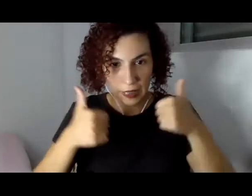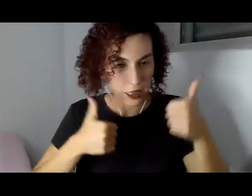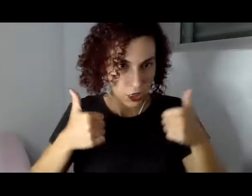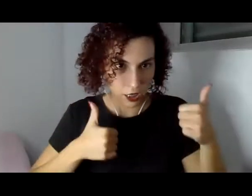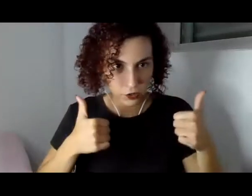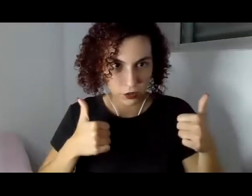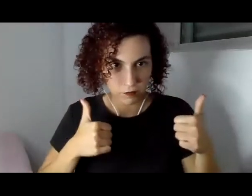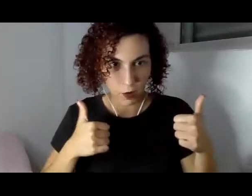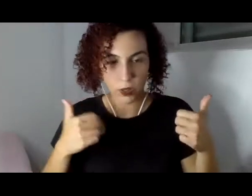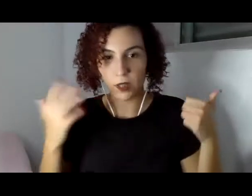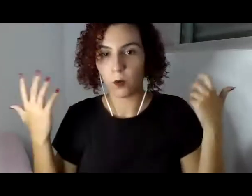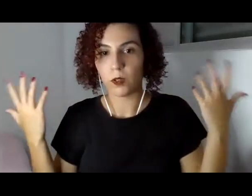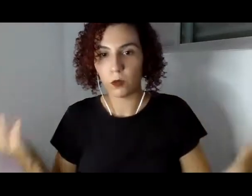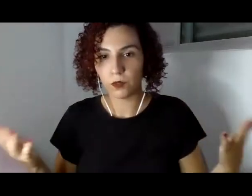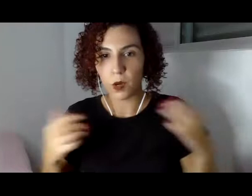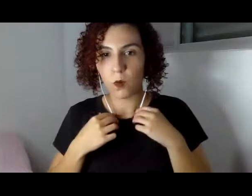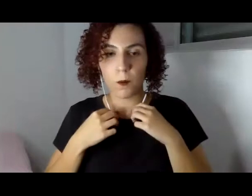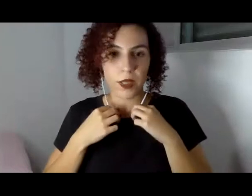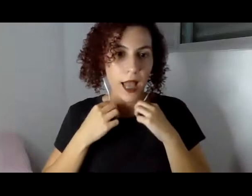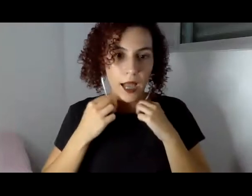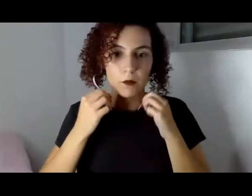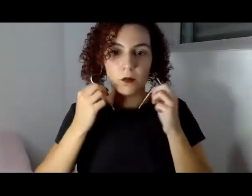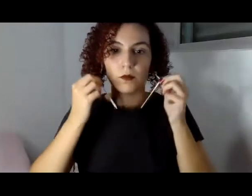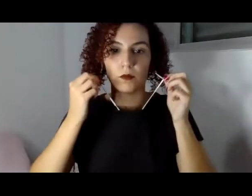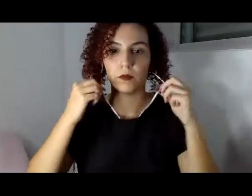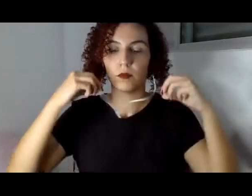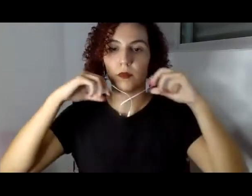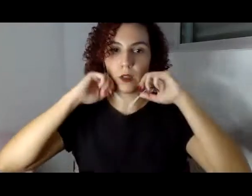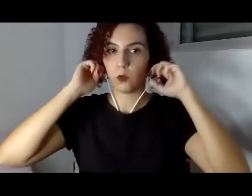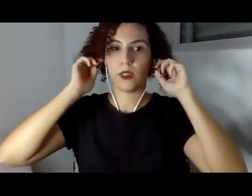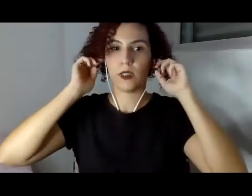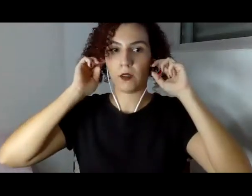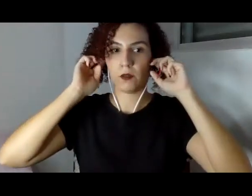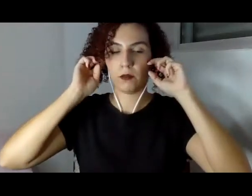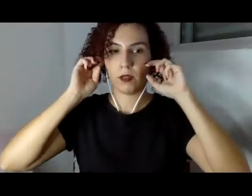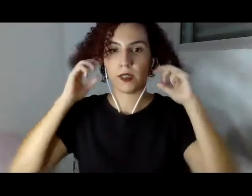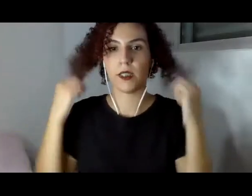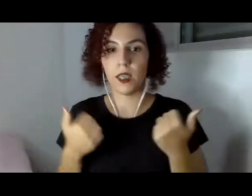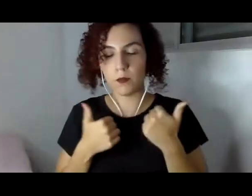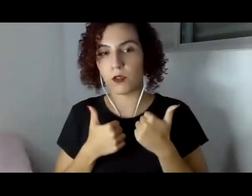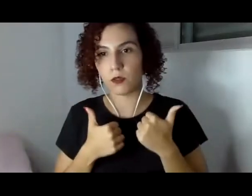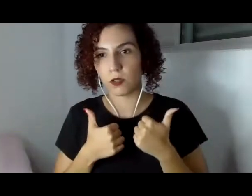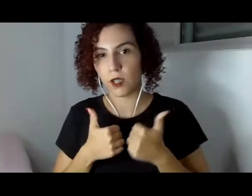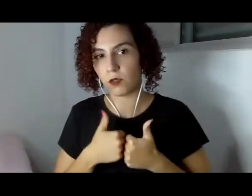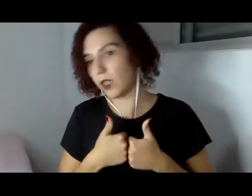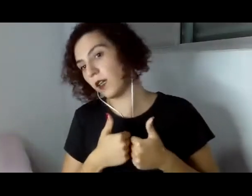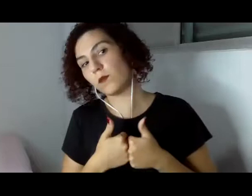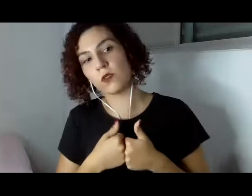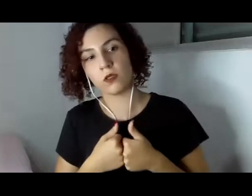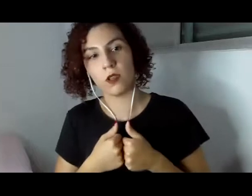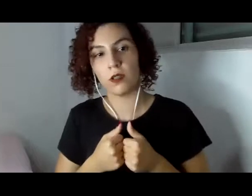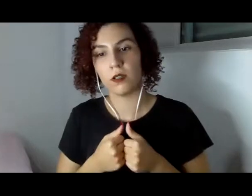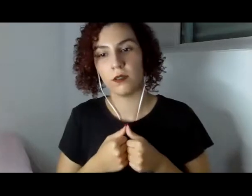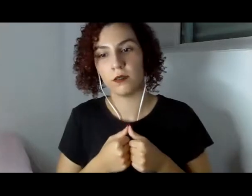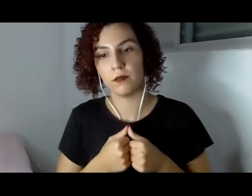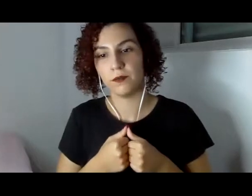Tranquilo até aqui, gente? Alguém tem alguma dúvida, algum comentário? Tá tudo certo? Seguimos? Não